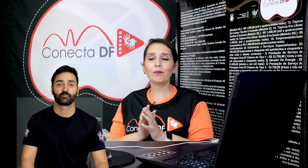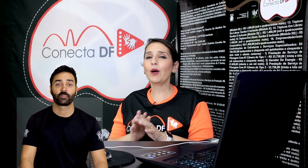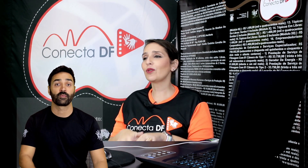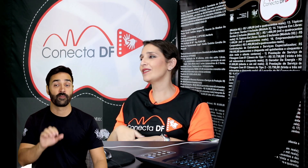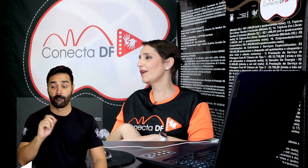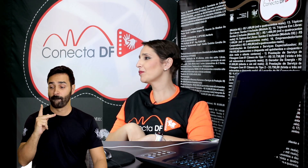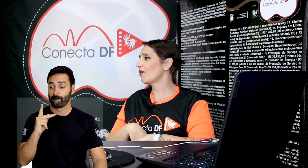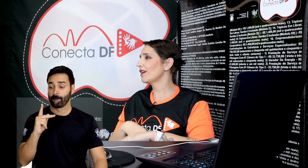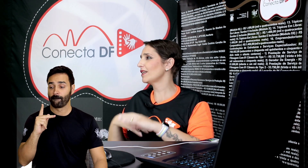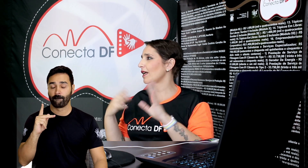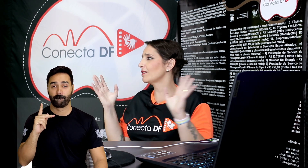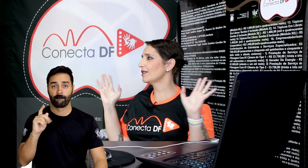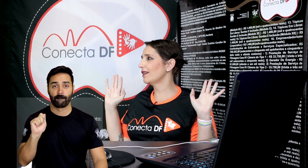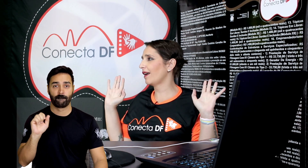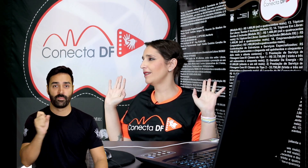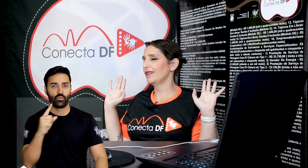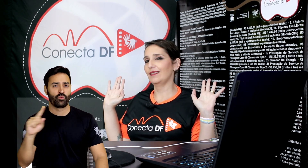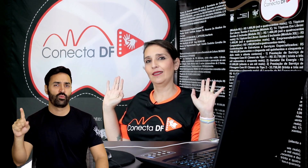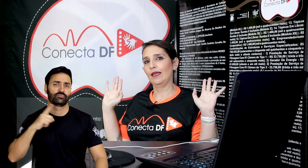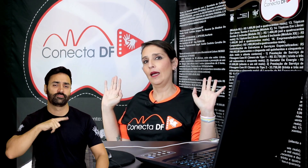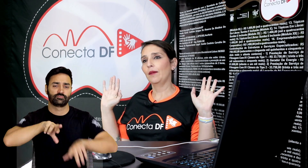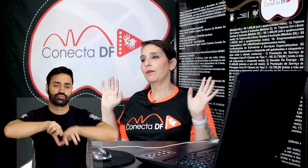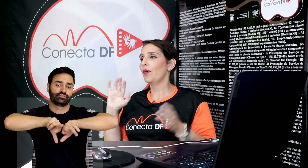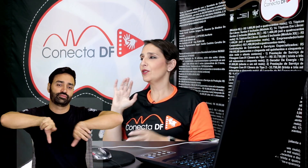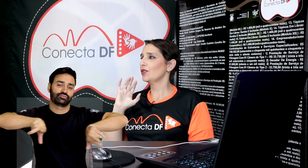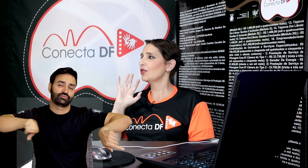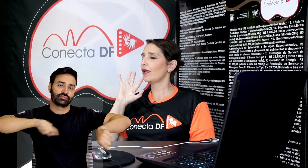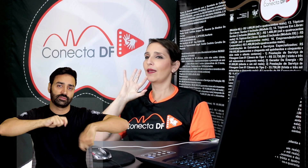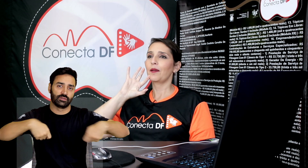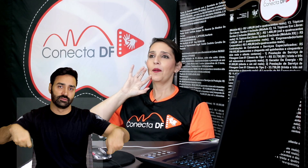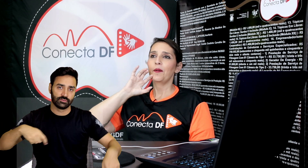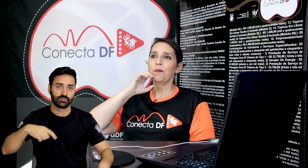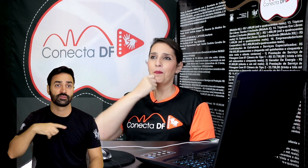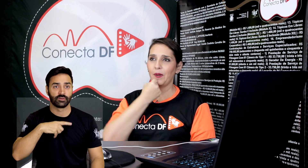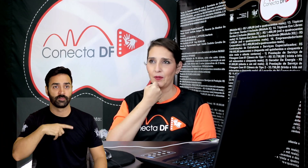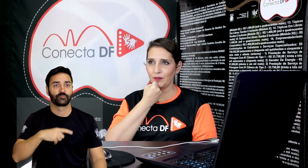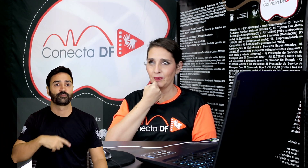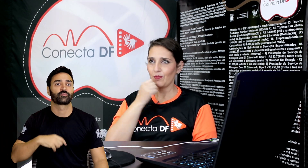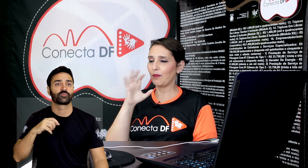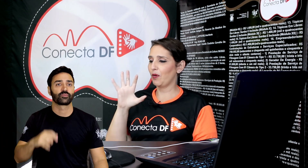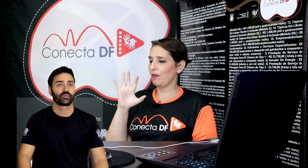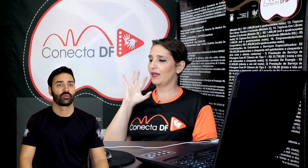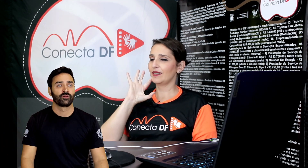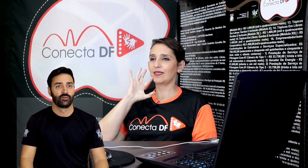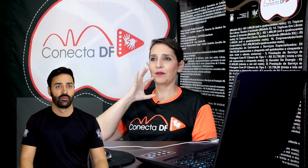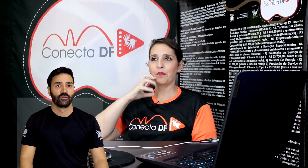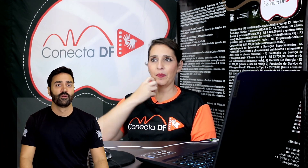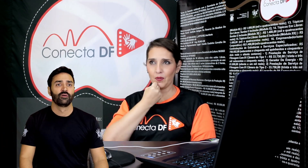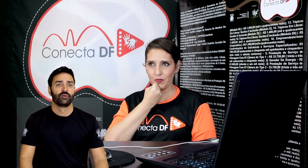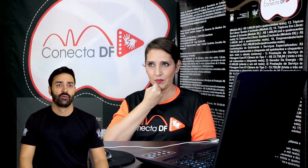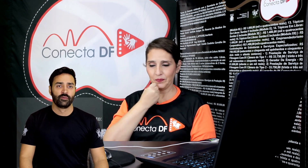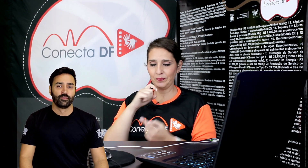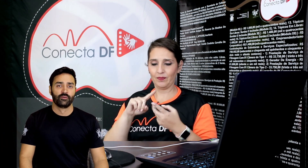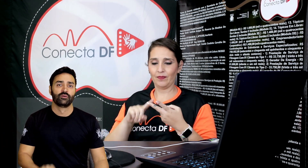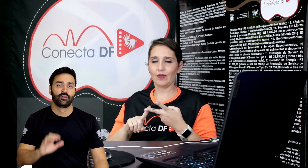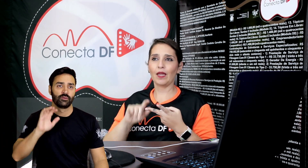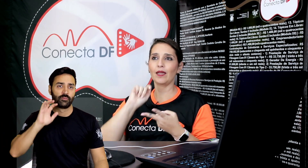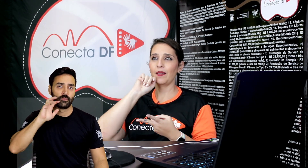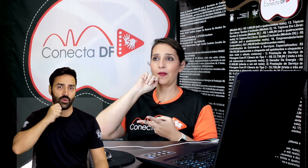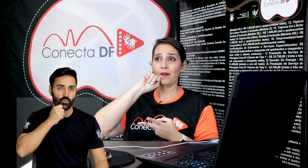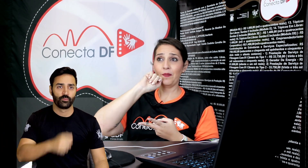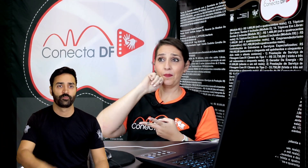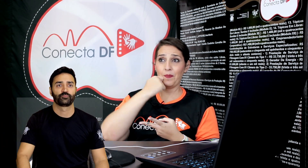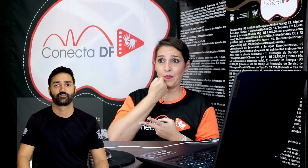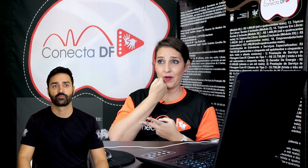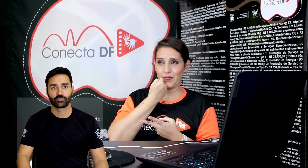Pão. Pão nós temos uma variedade de sinais. Pão a gente tem pão, com a mão aberta assim, pão.